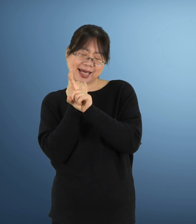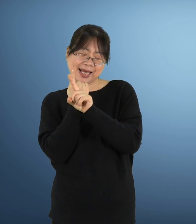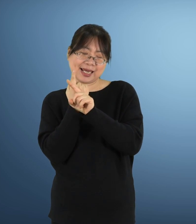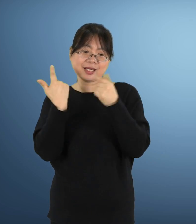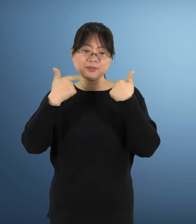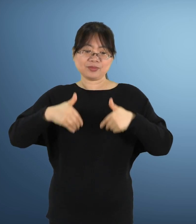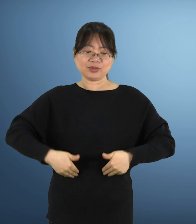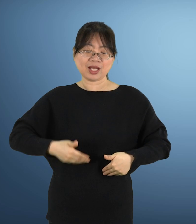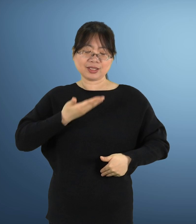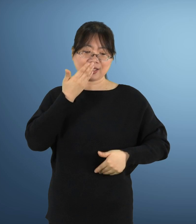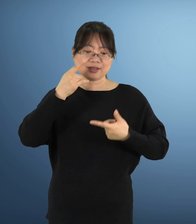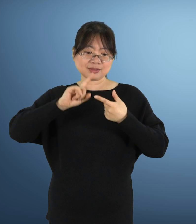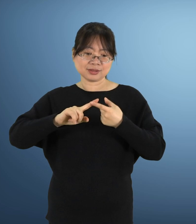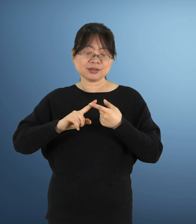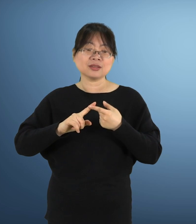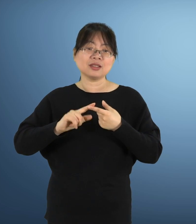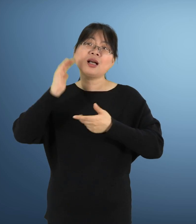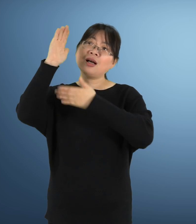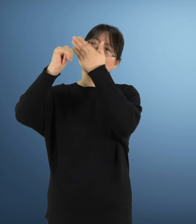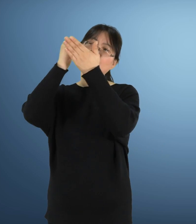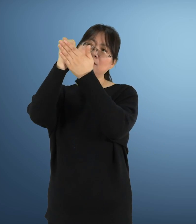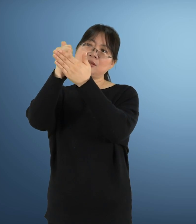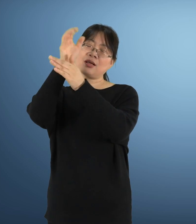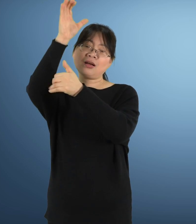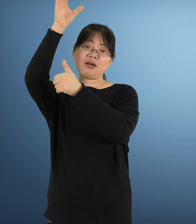양식을 그분이